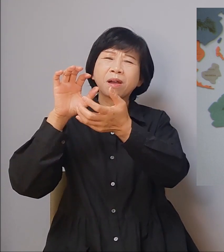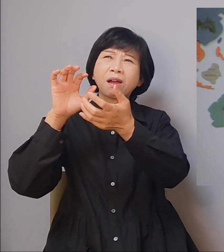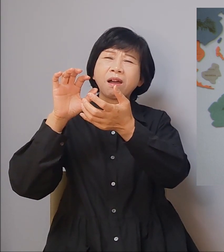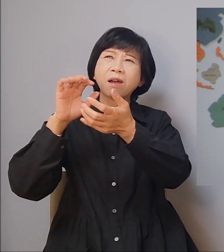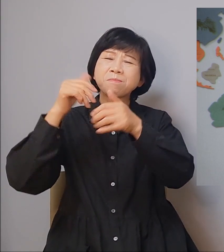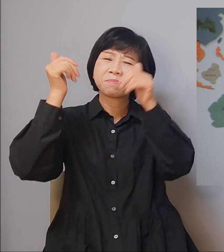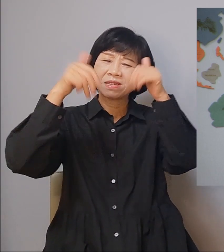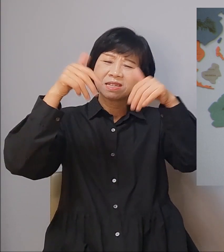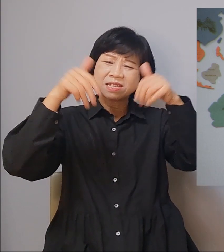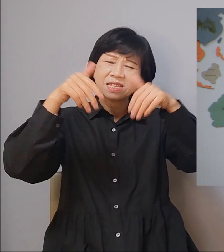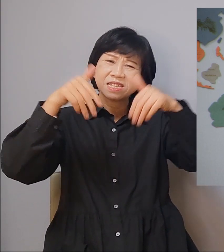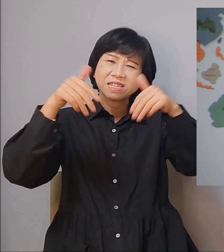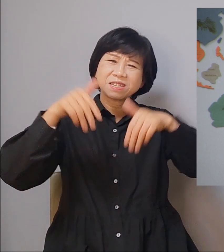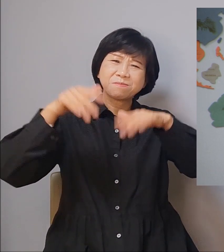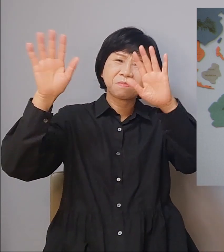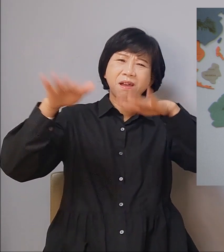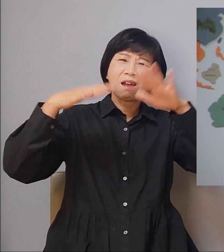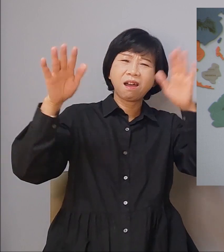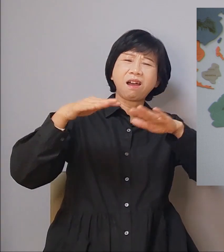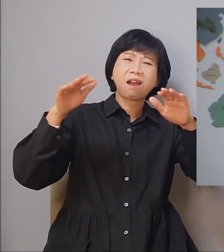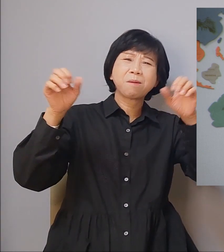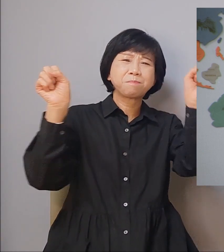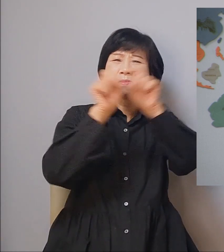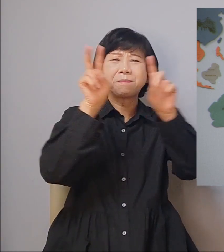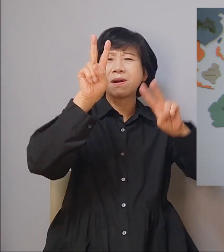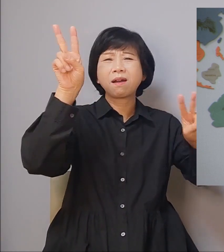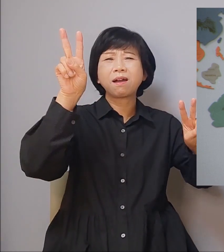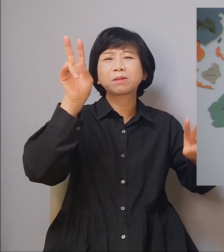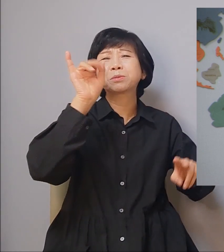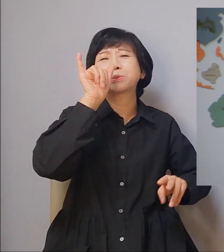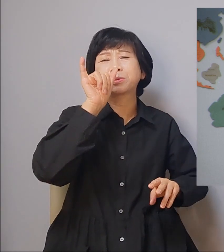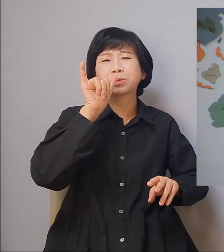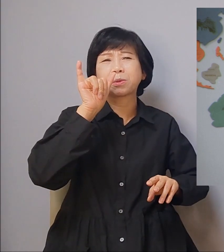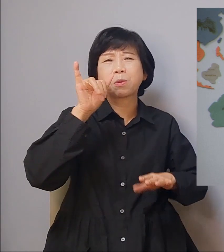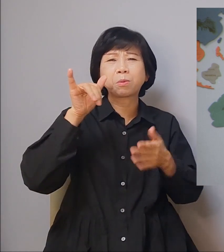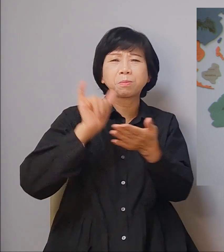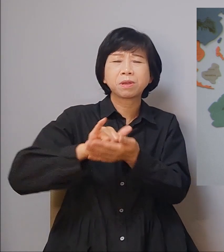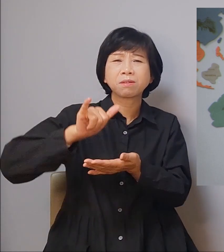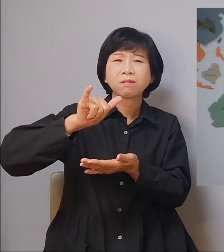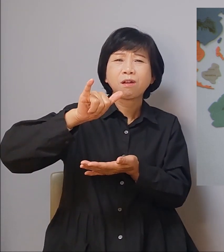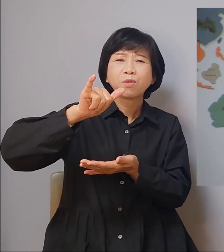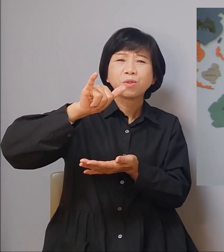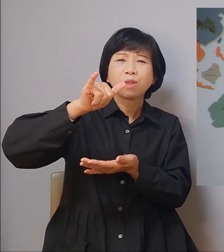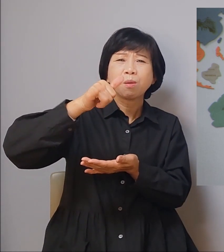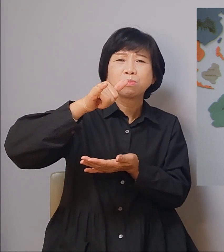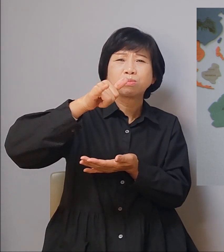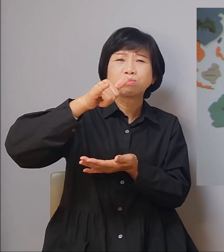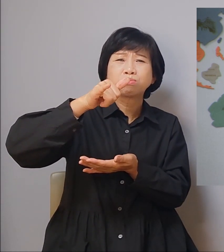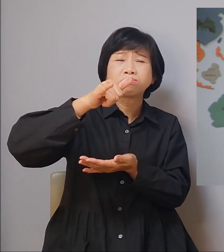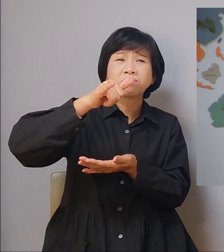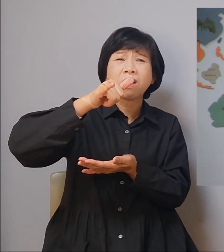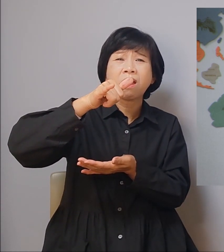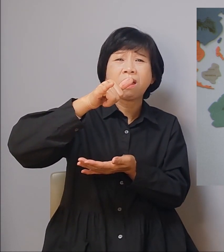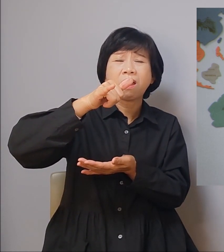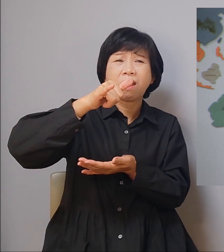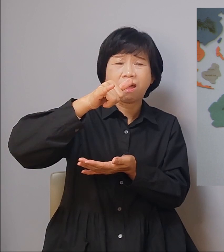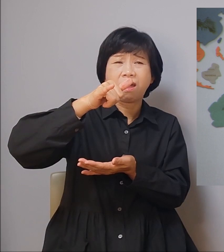비바람이 좀 세차게 치고 천둥번개도 치고 비행기가 뜨기는 떴는데 이